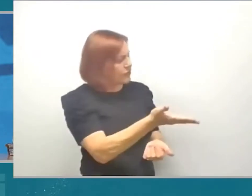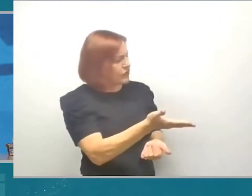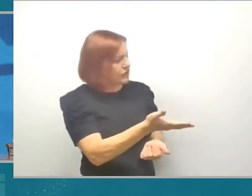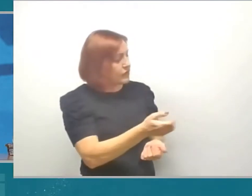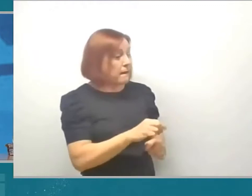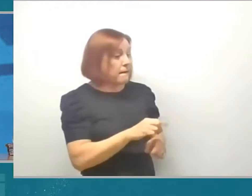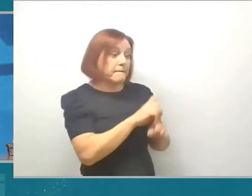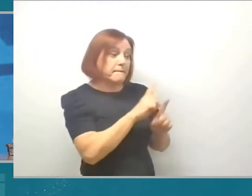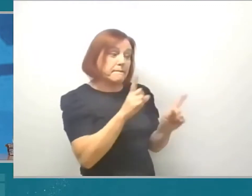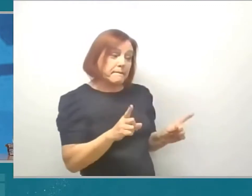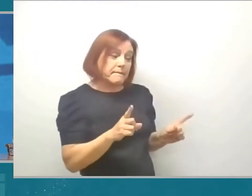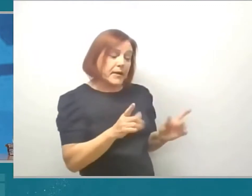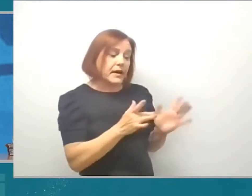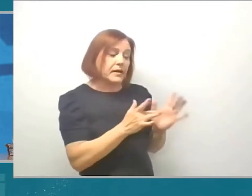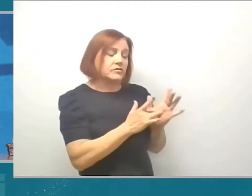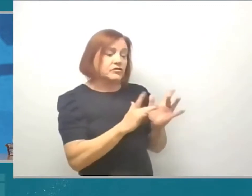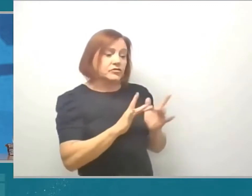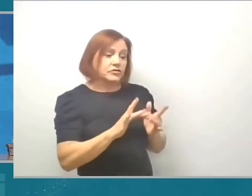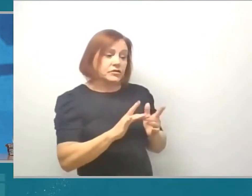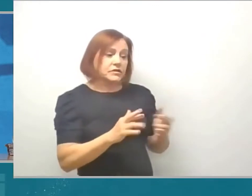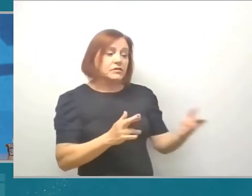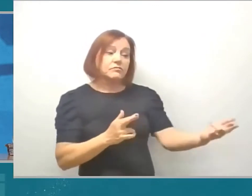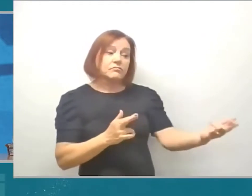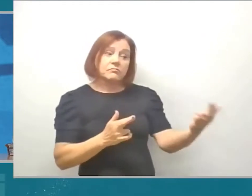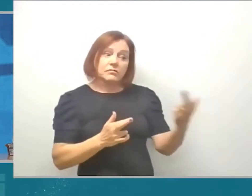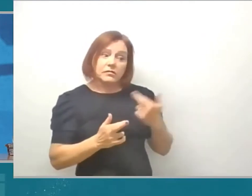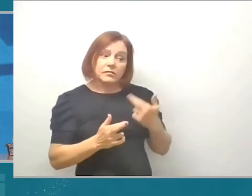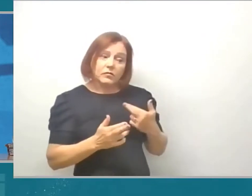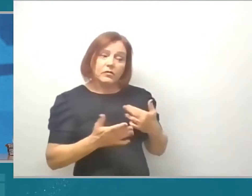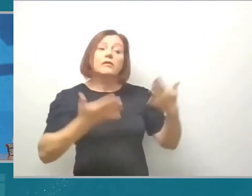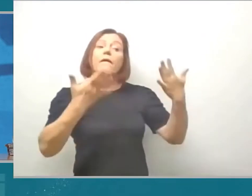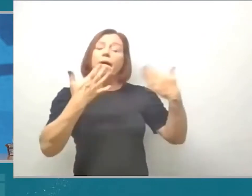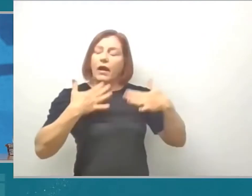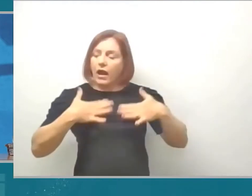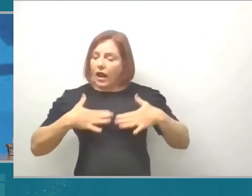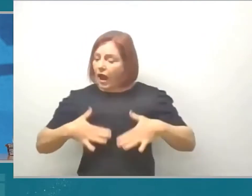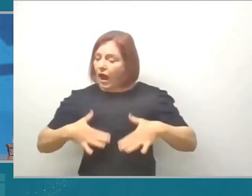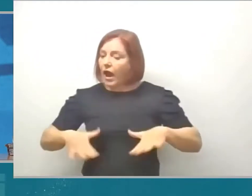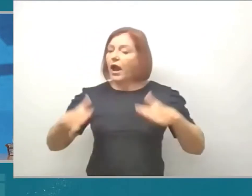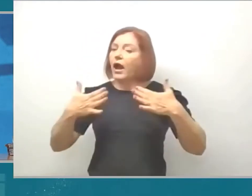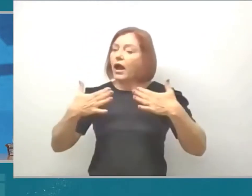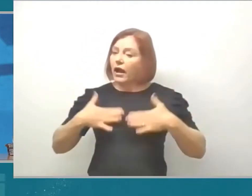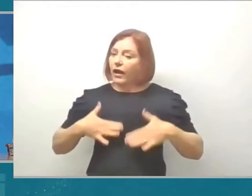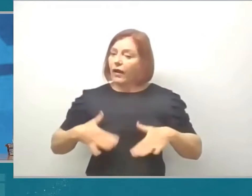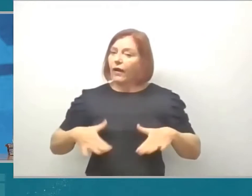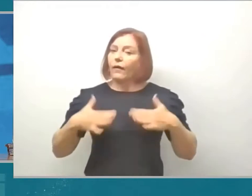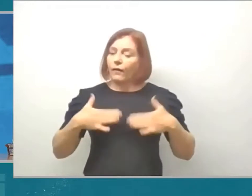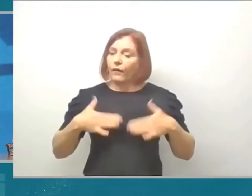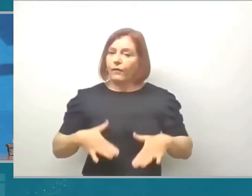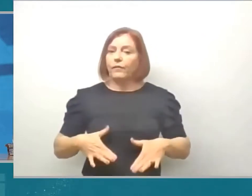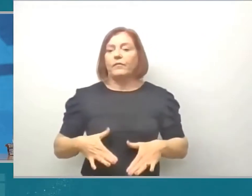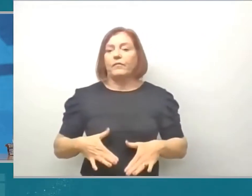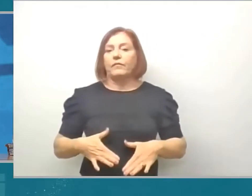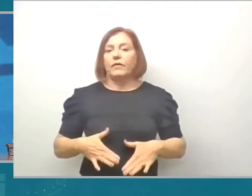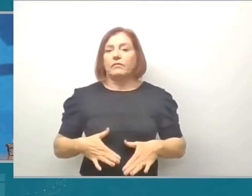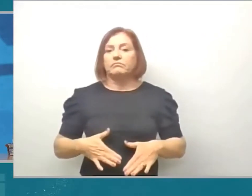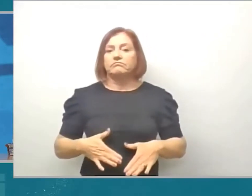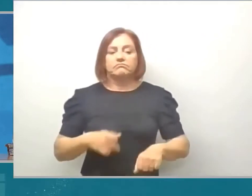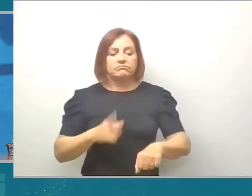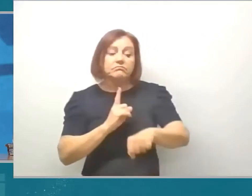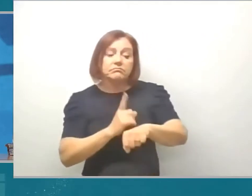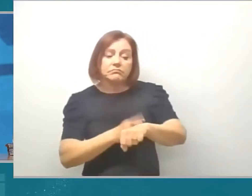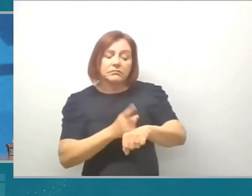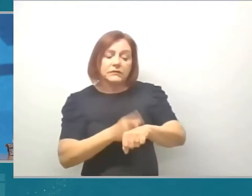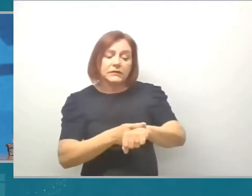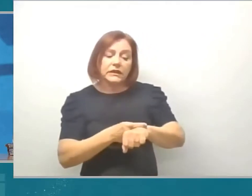respondeu: deixa por enquanto. Esse muito significado aqui, muito significativo.